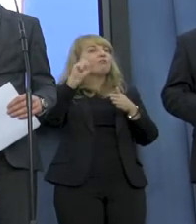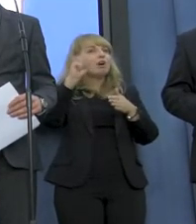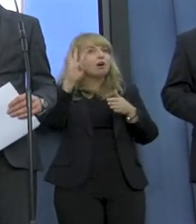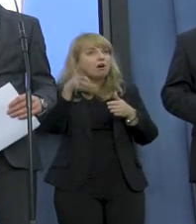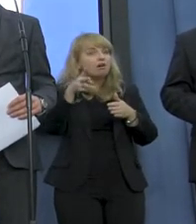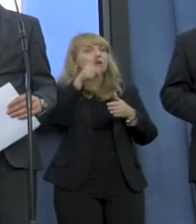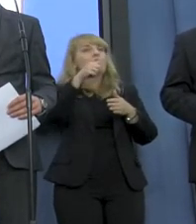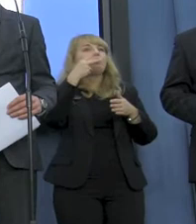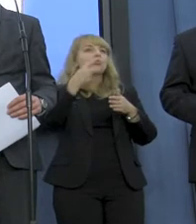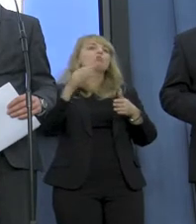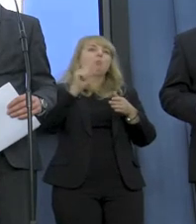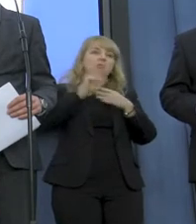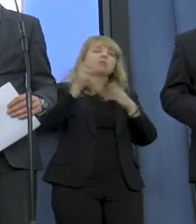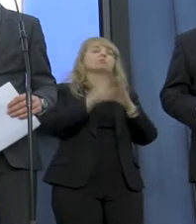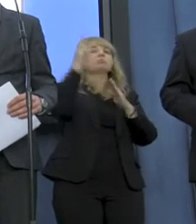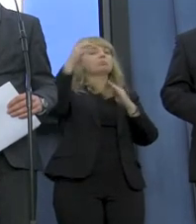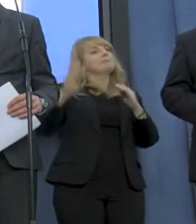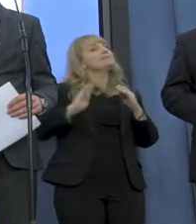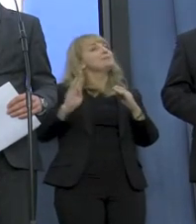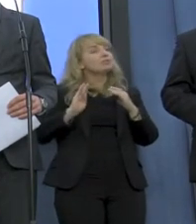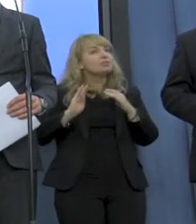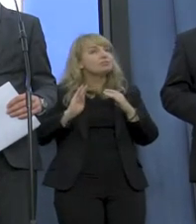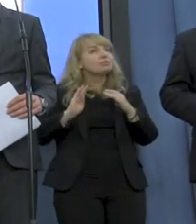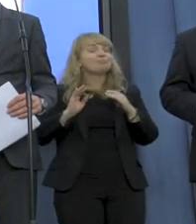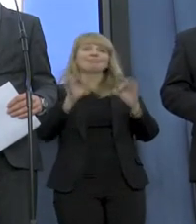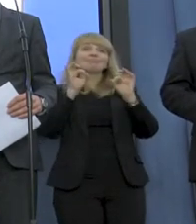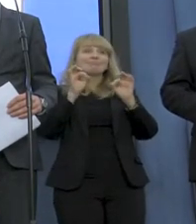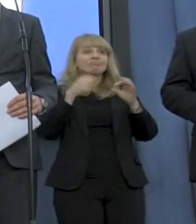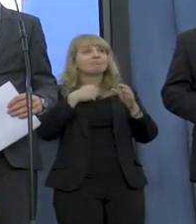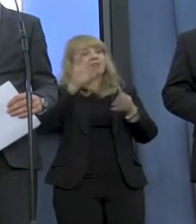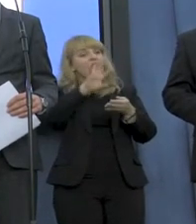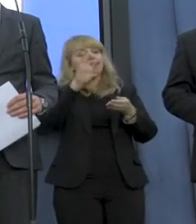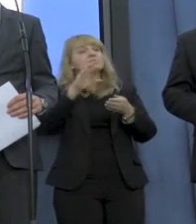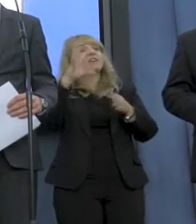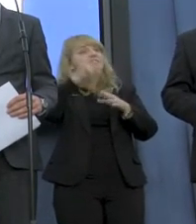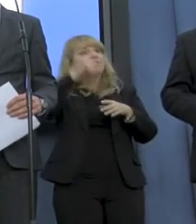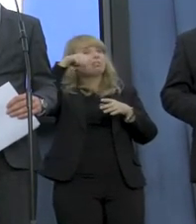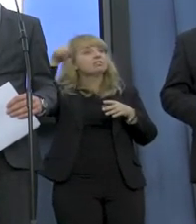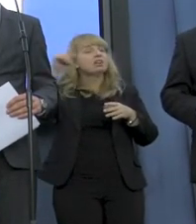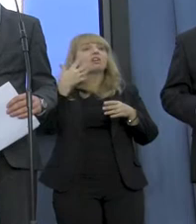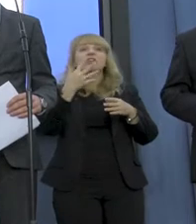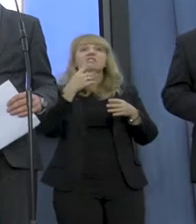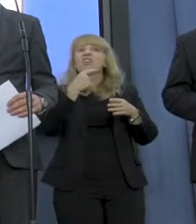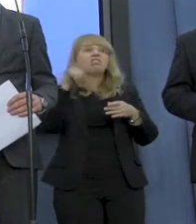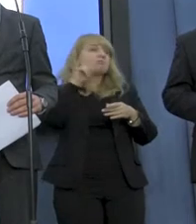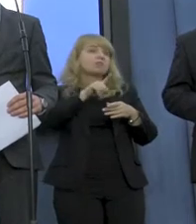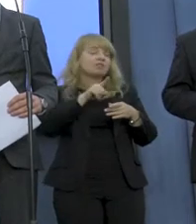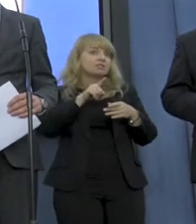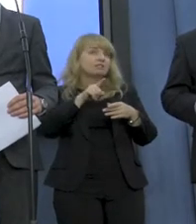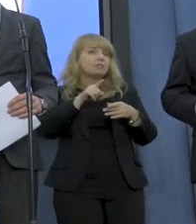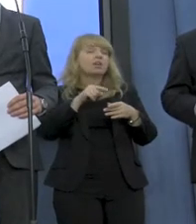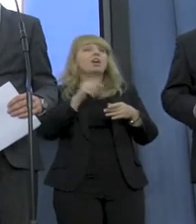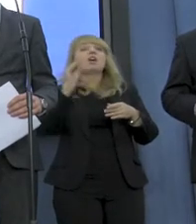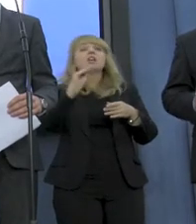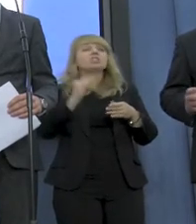fotoradary poprawiają bezpieczeństwo w ruchu drogowym. No dzisiaj, jak wiemy ze statystyk, tak właściwie nie jest.